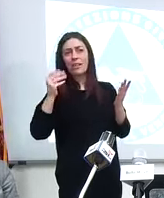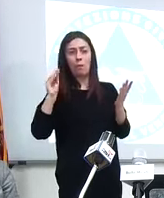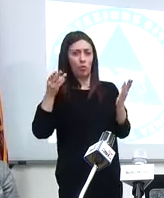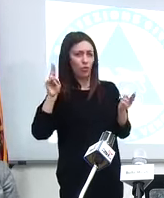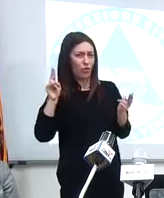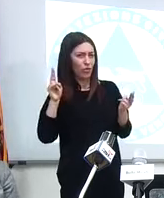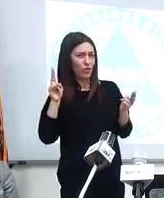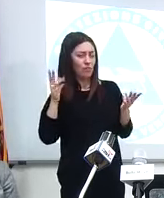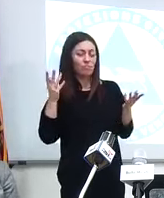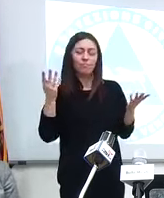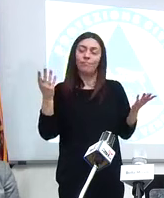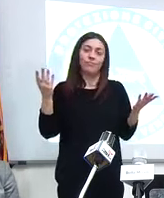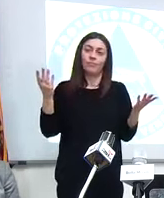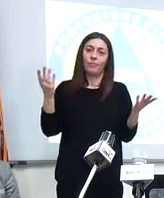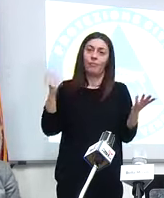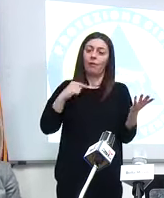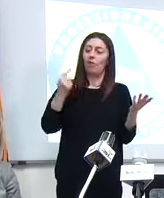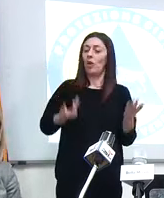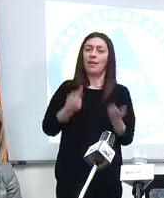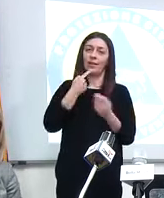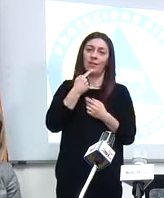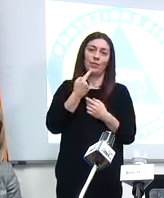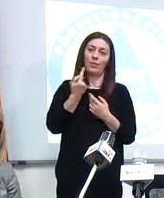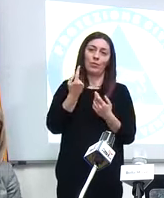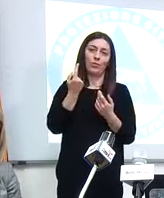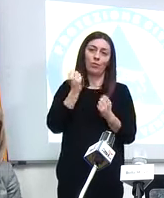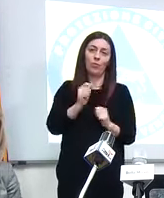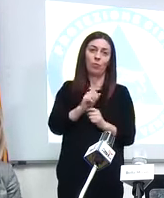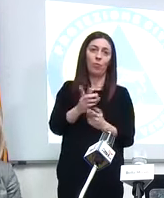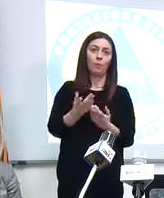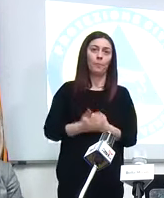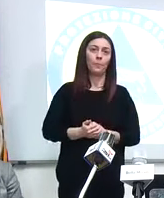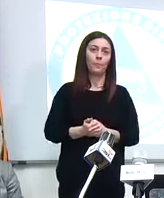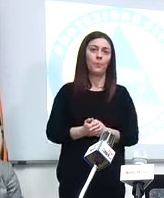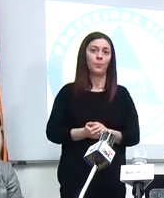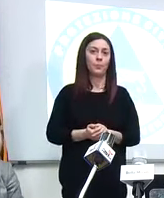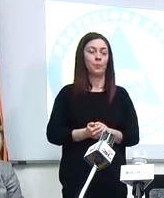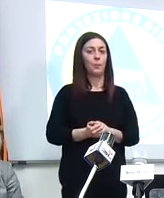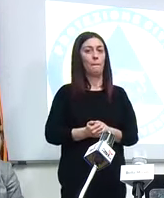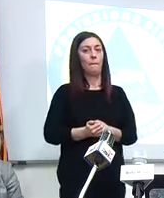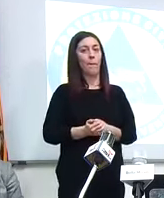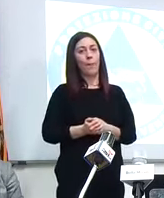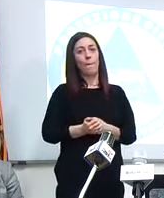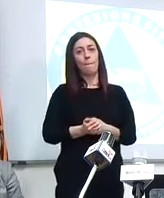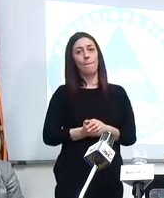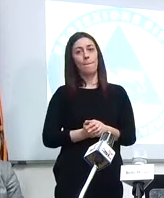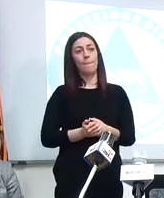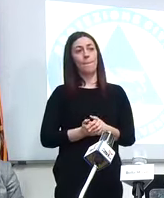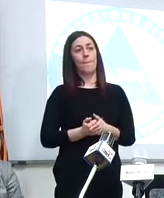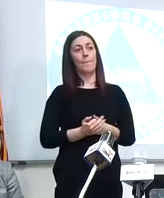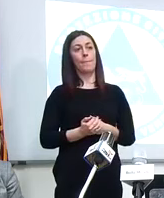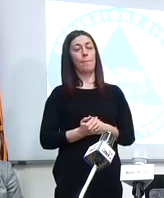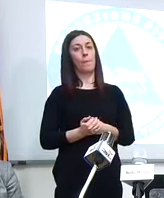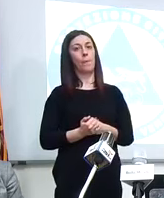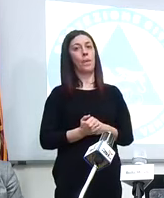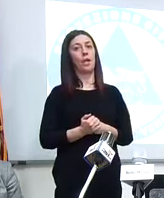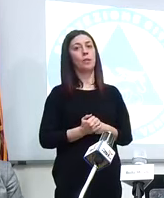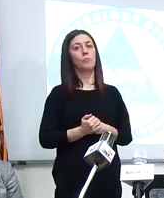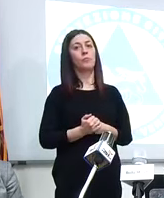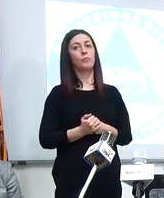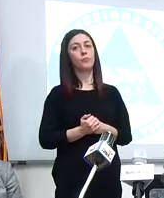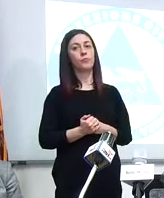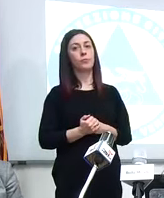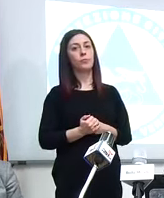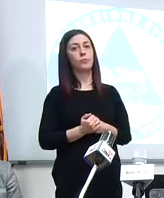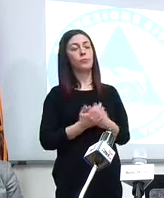studiare che per ora non possiamo controllare. Grazie. Allora chiede di intervenire